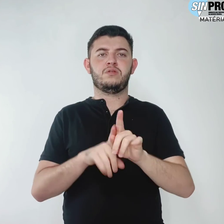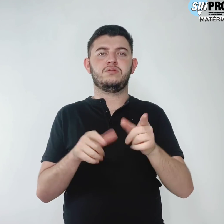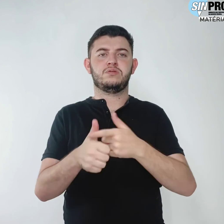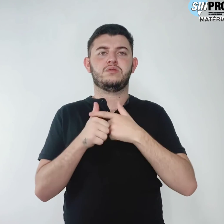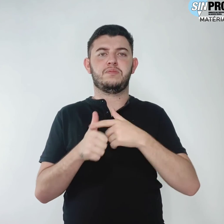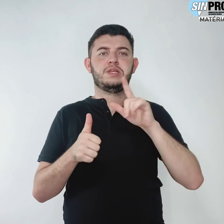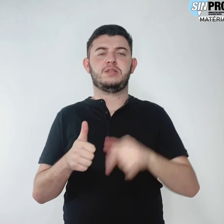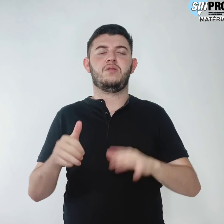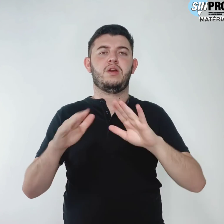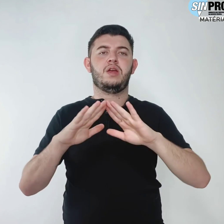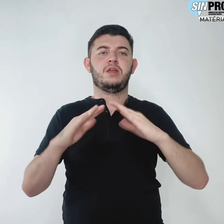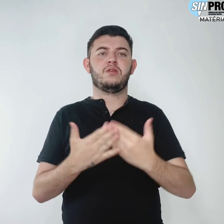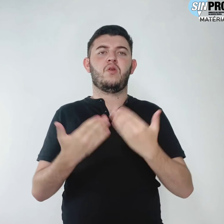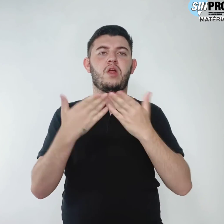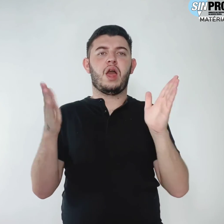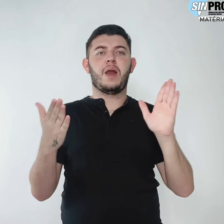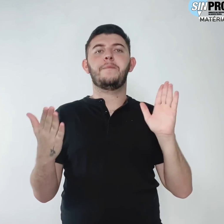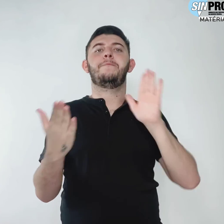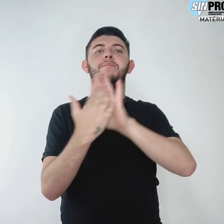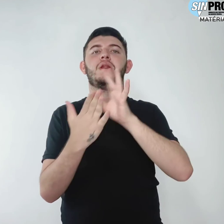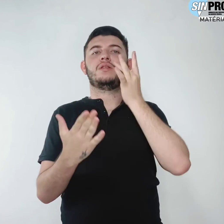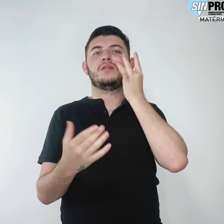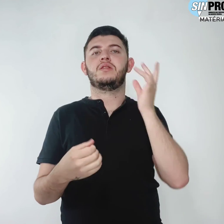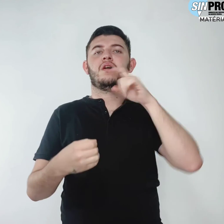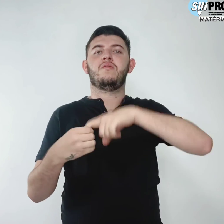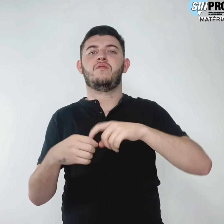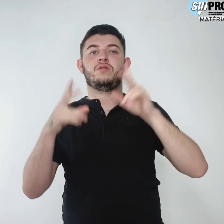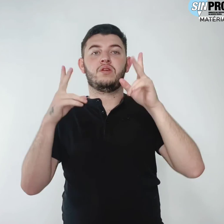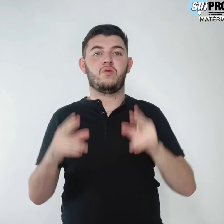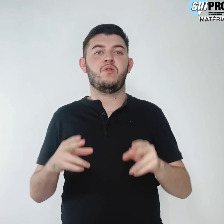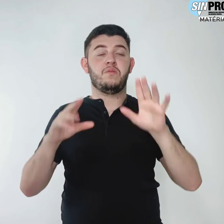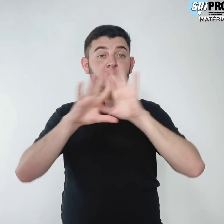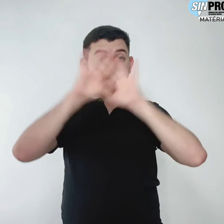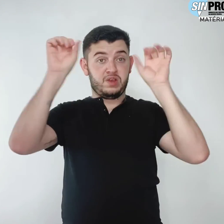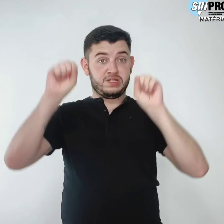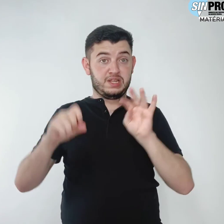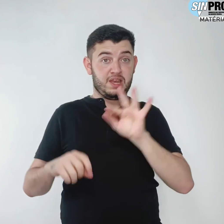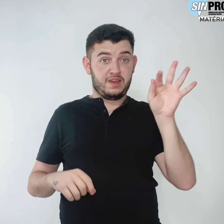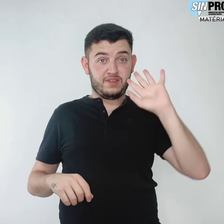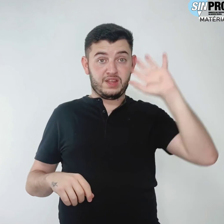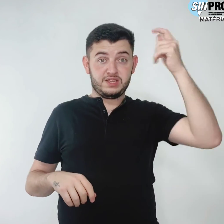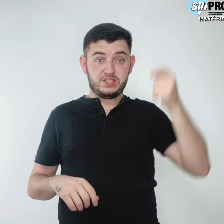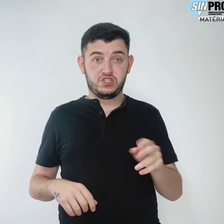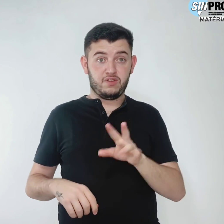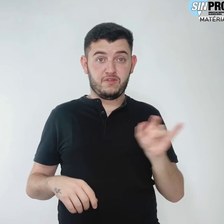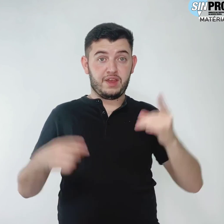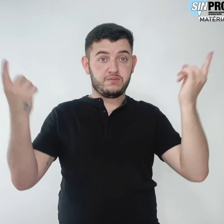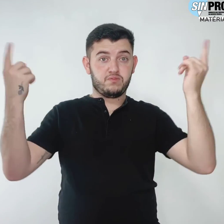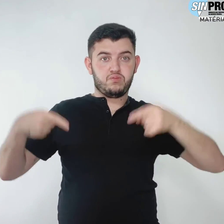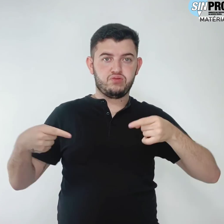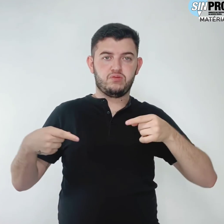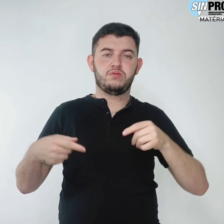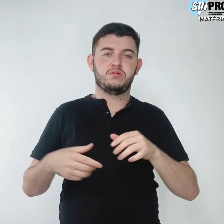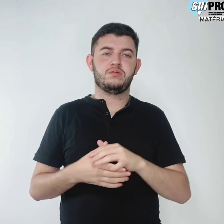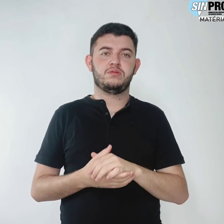da suspensão da educação presencial, na contramão do que decidiu o Supremo Tribunal Federal,